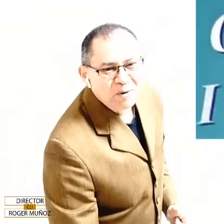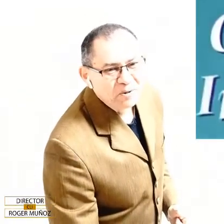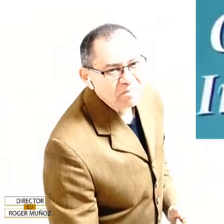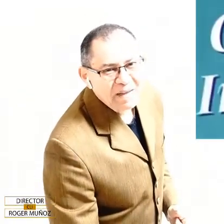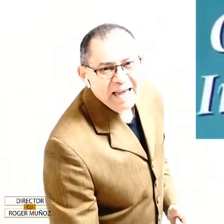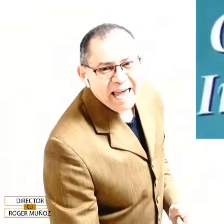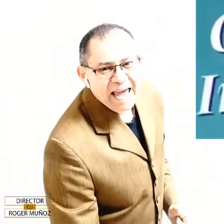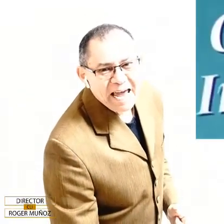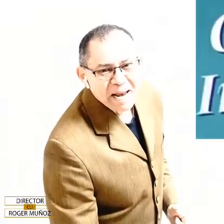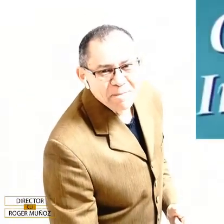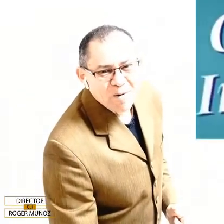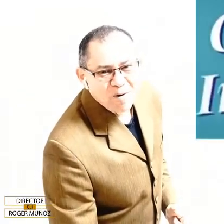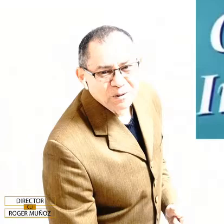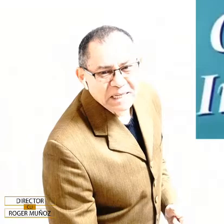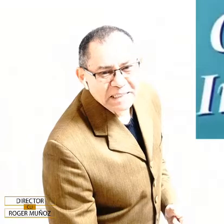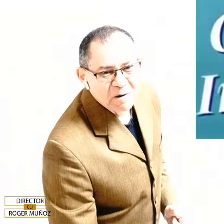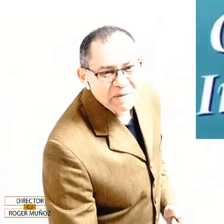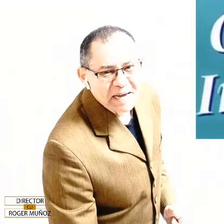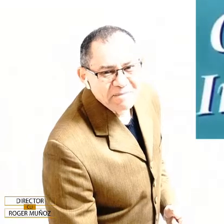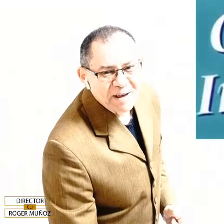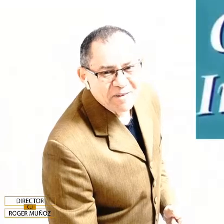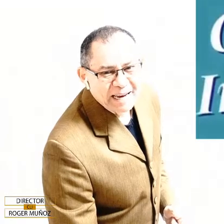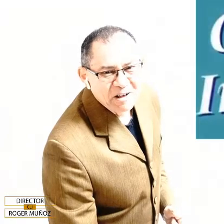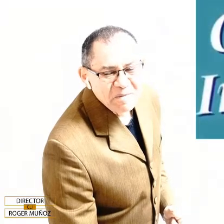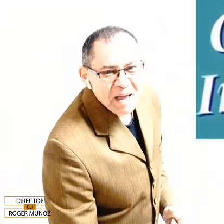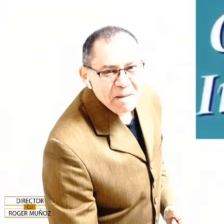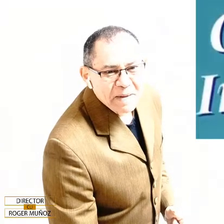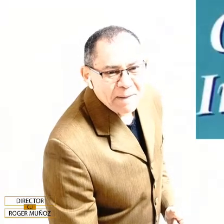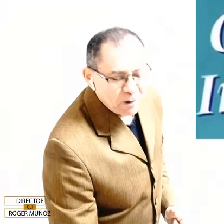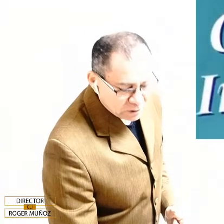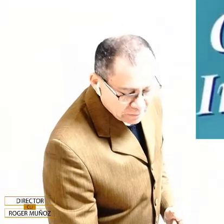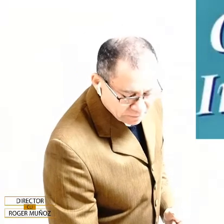Esto está hermoso. Hermosísimo, mi hermano querido. Mi hermano,